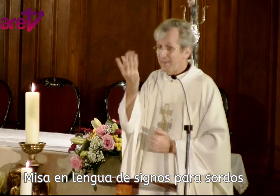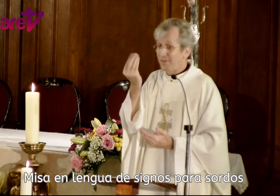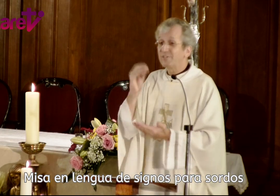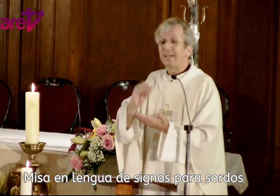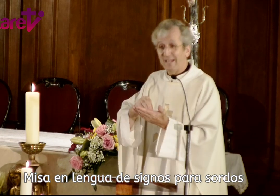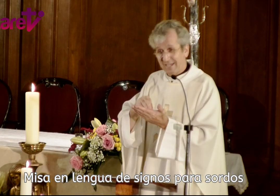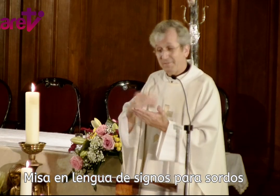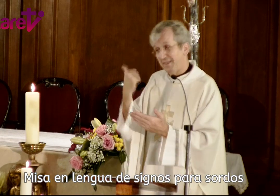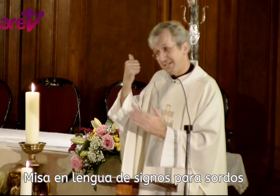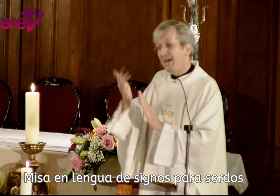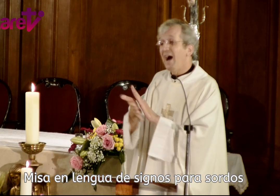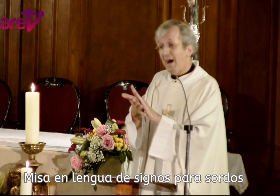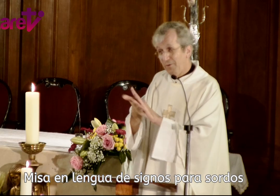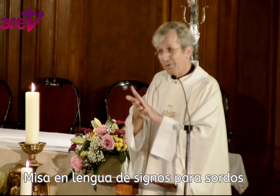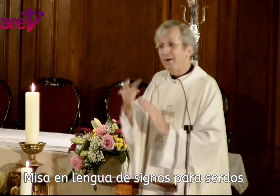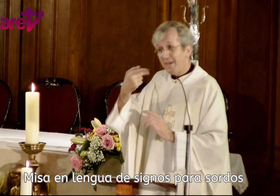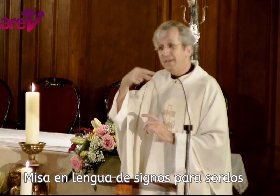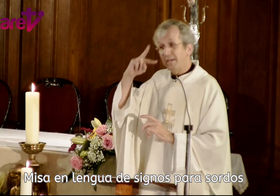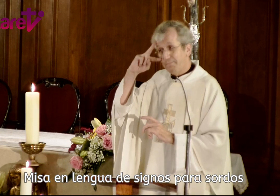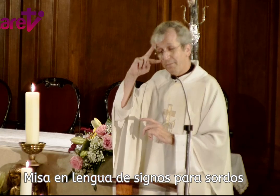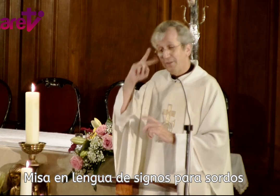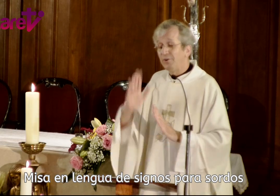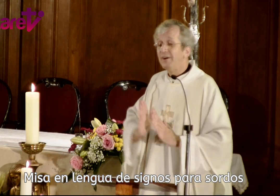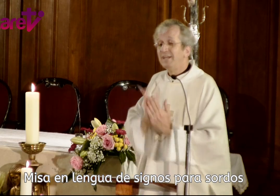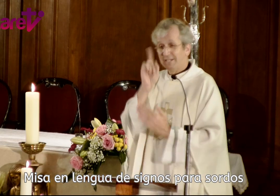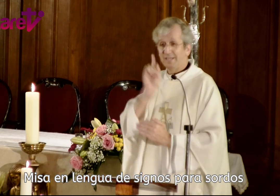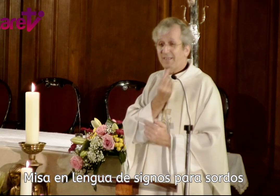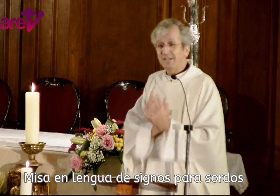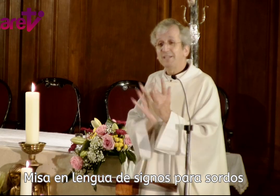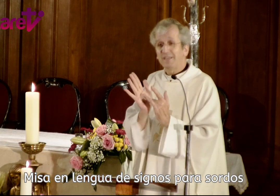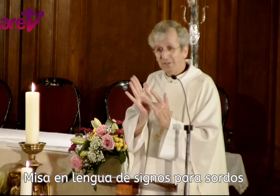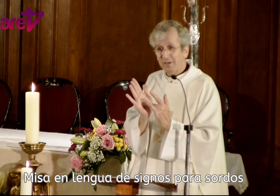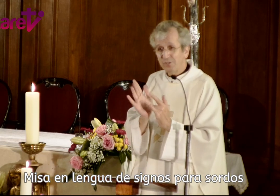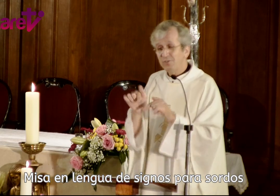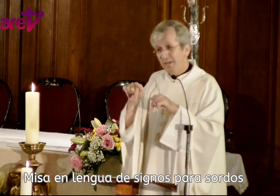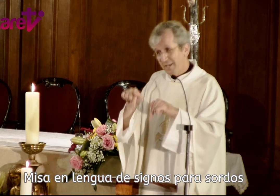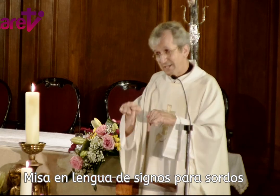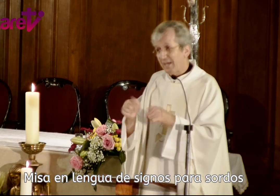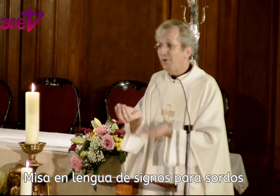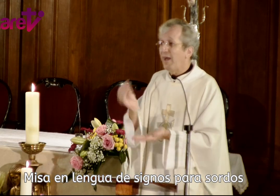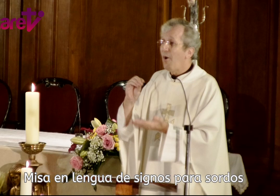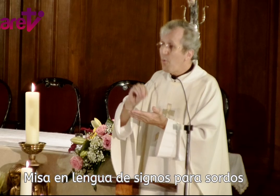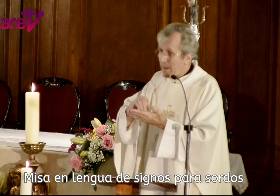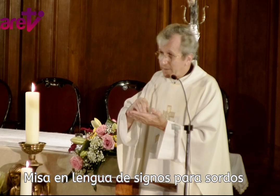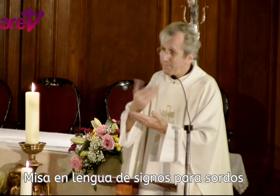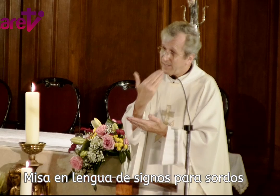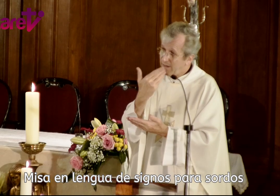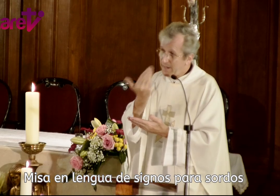Dios que tantas veces habló y experimentó Santa Teresita del Niño Jesús, es la que ahora, una vez más, le